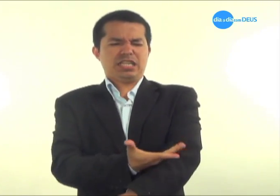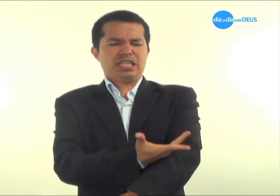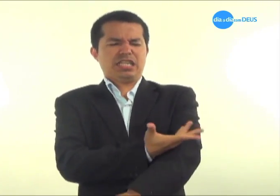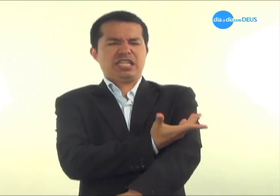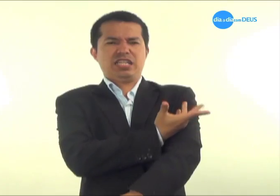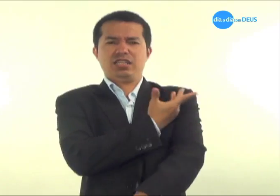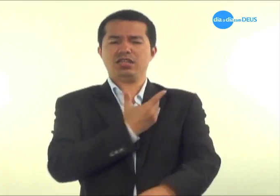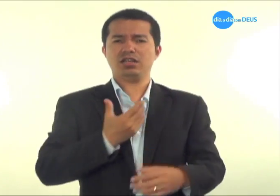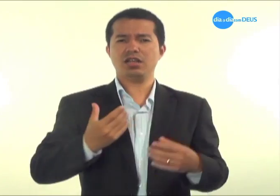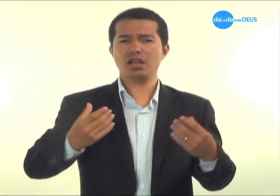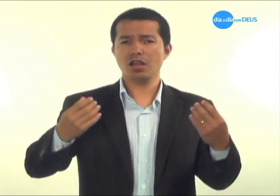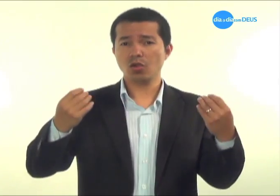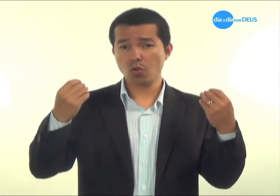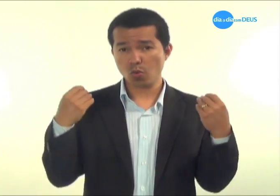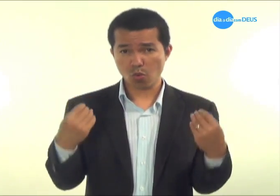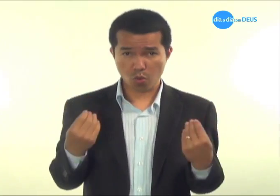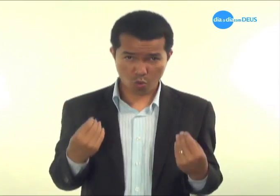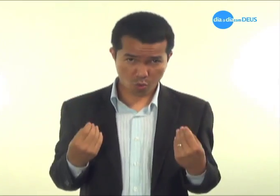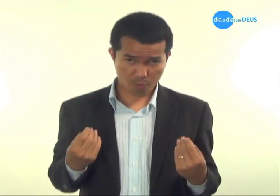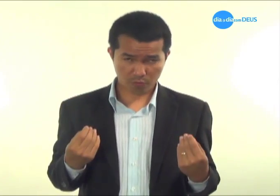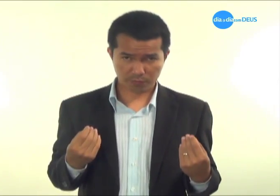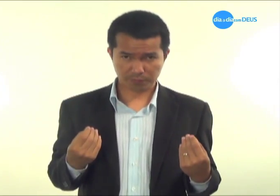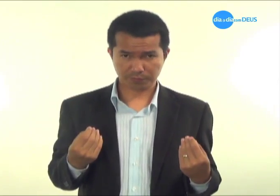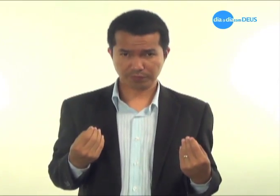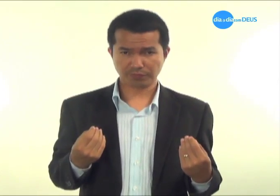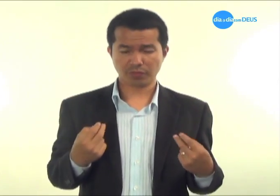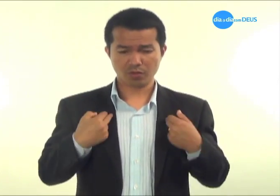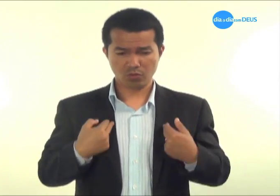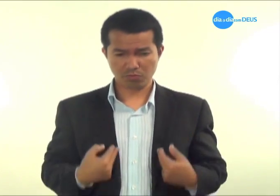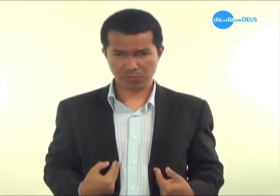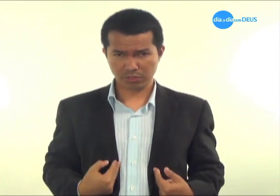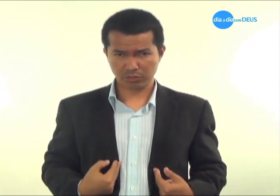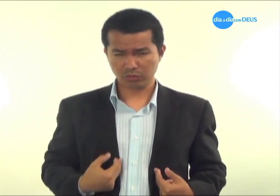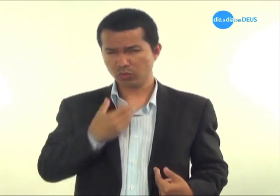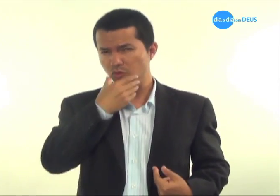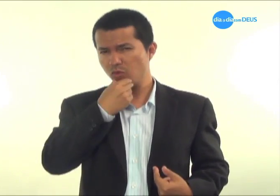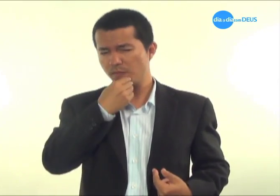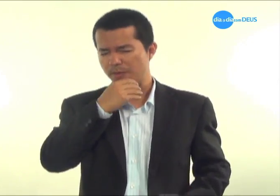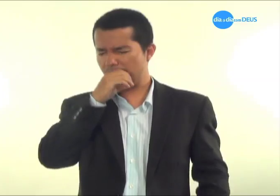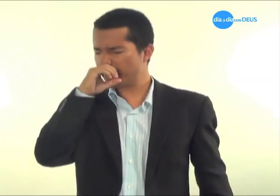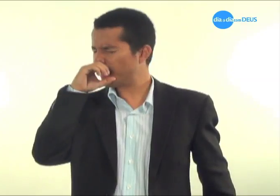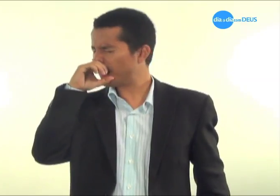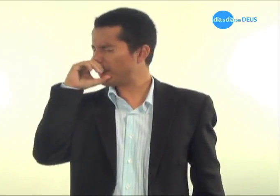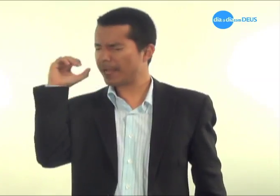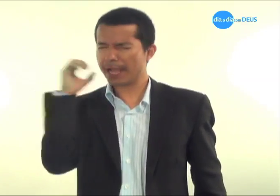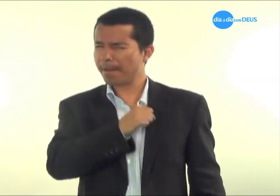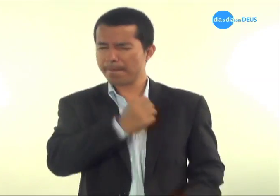arrepiante. Como foi possível para um ser humano viver um afastamento